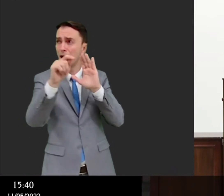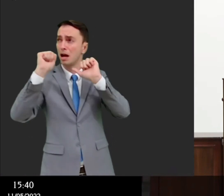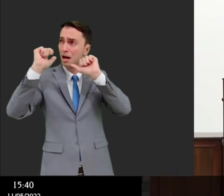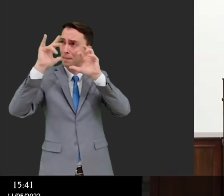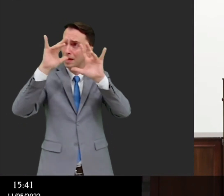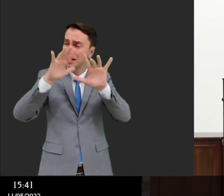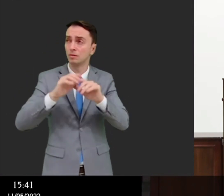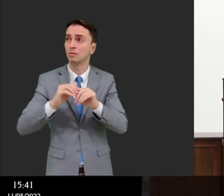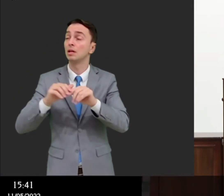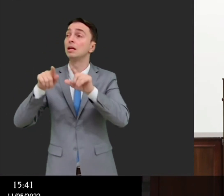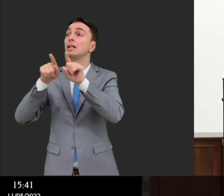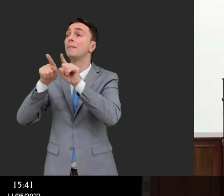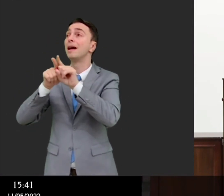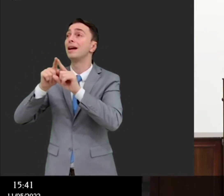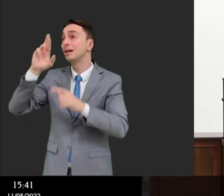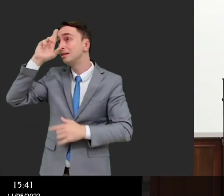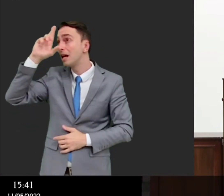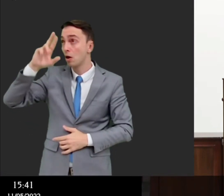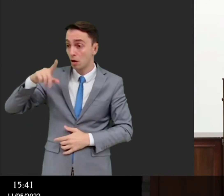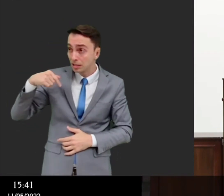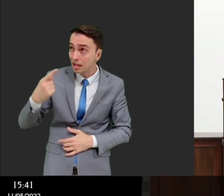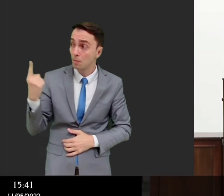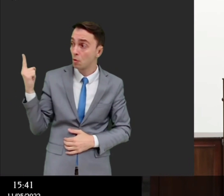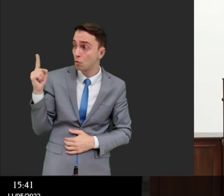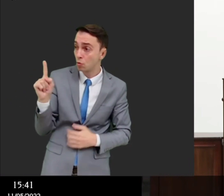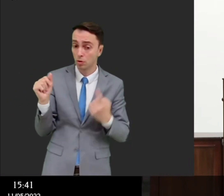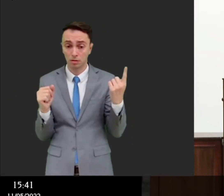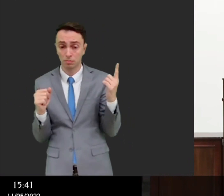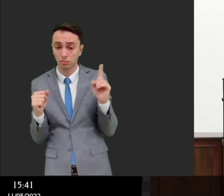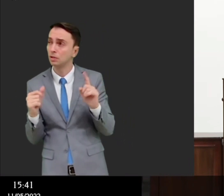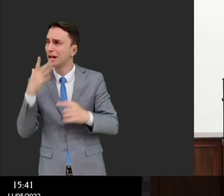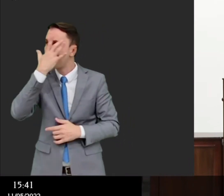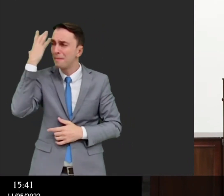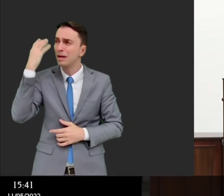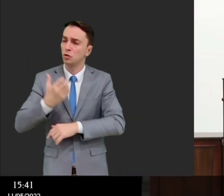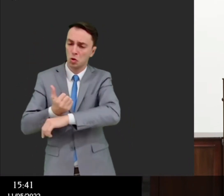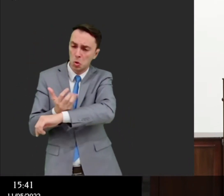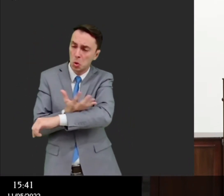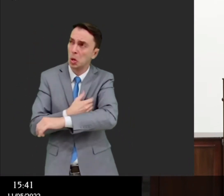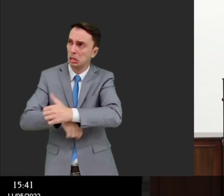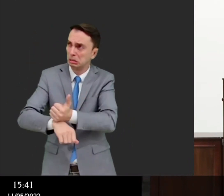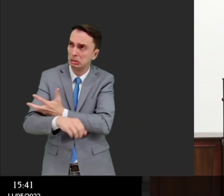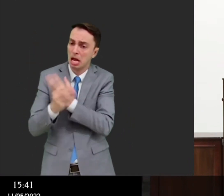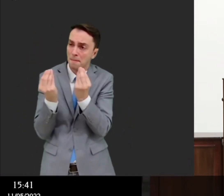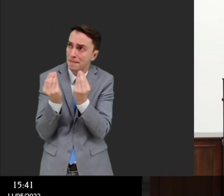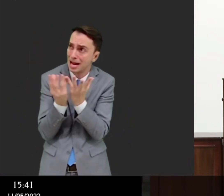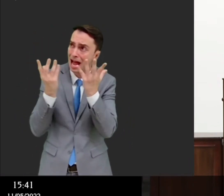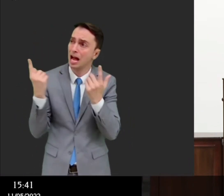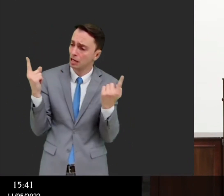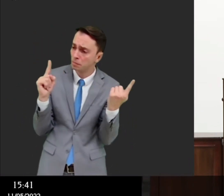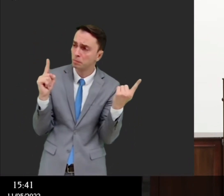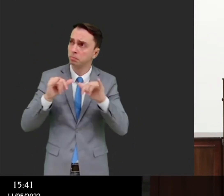Agora, Senhor, vai ter a testemunhança. Quem tem milagre, permita que possa contar, para nós se